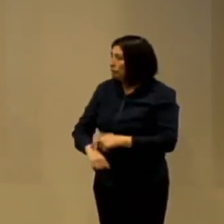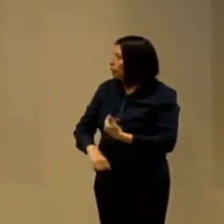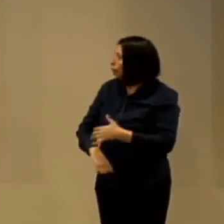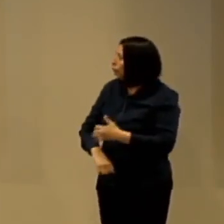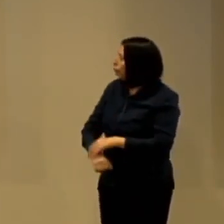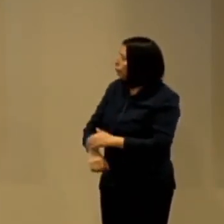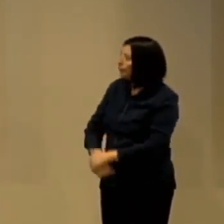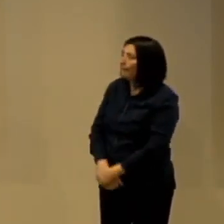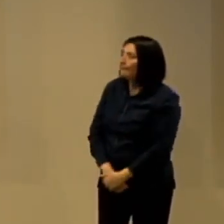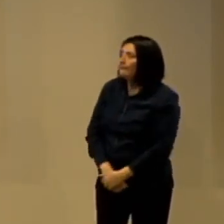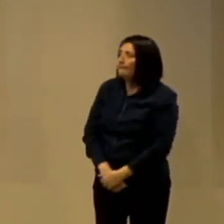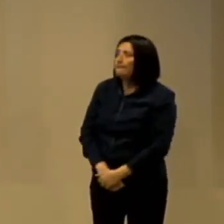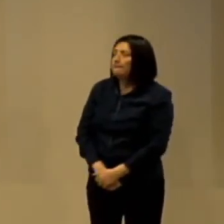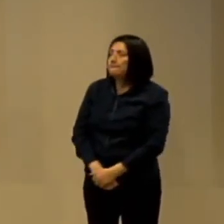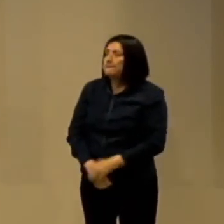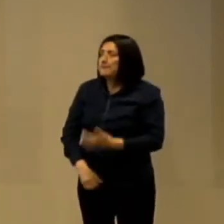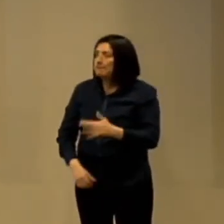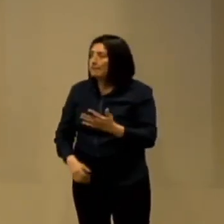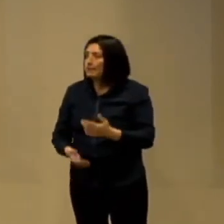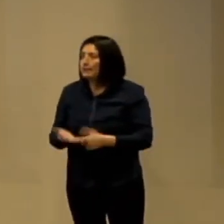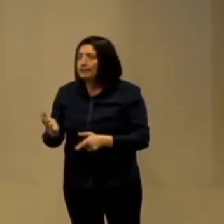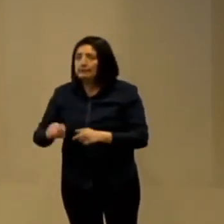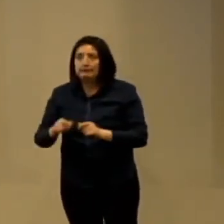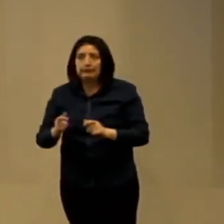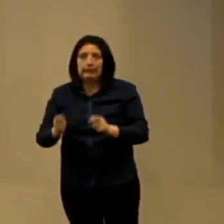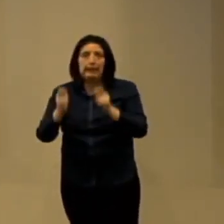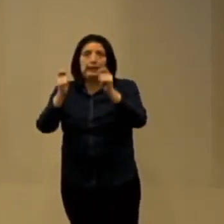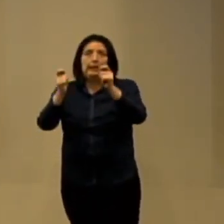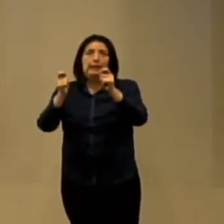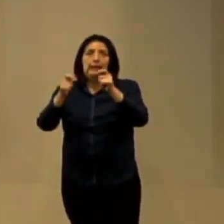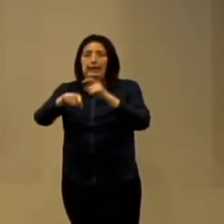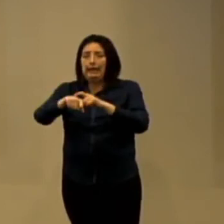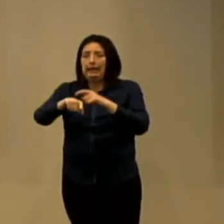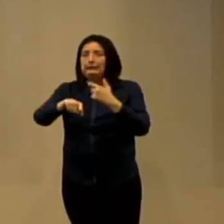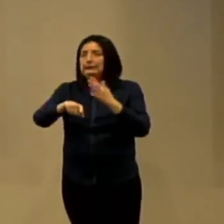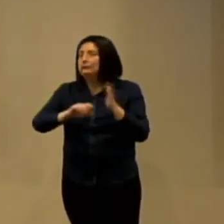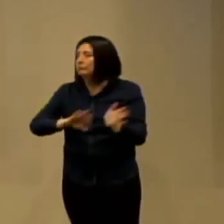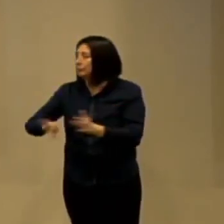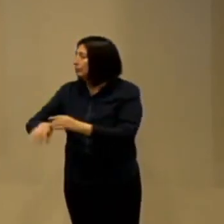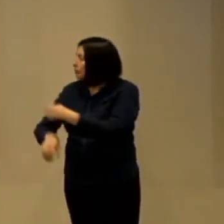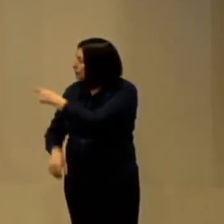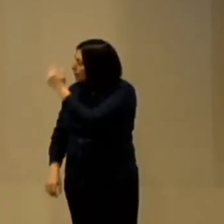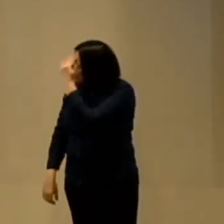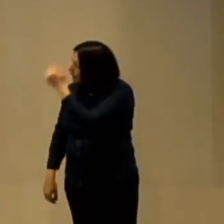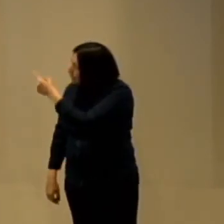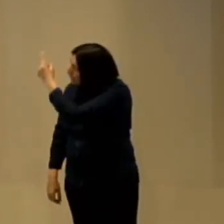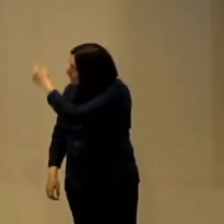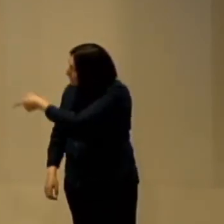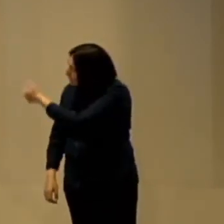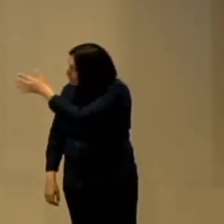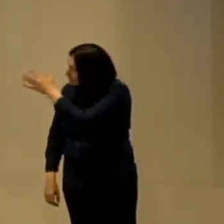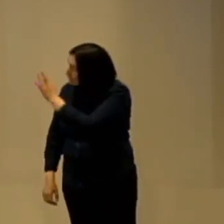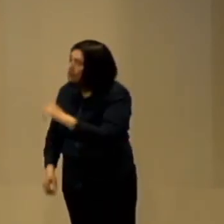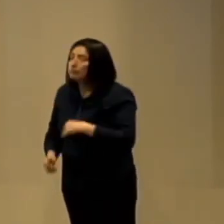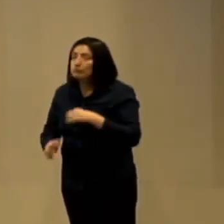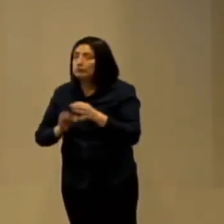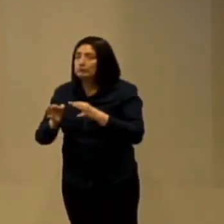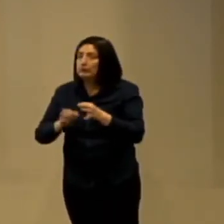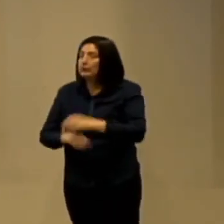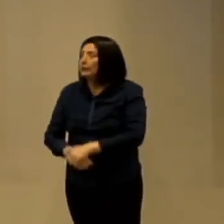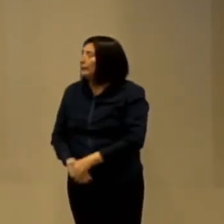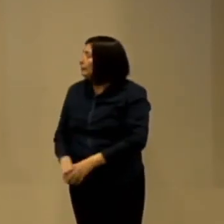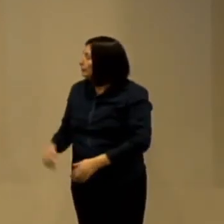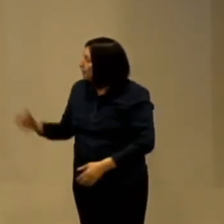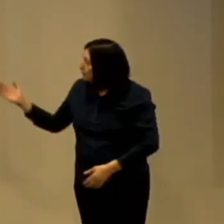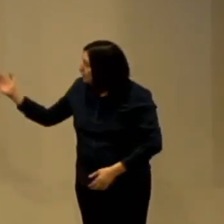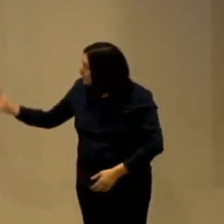bueno, me estoy casi en el comienzo y ya me están poniendo la tarjeta ya. Esto ya lo saben, el ENICUADO registro de información, por eso que les digo, y